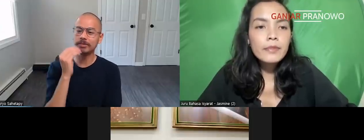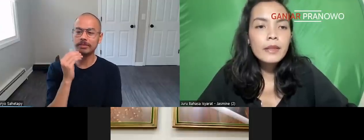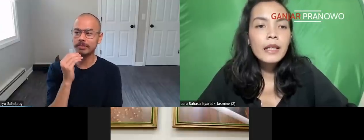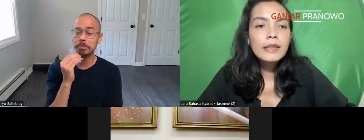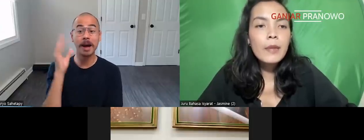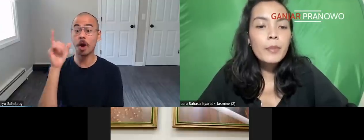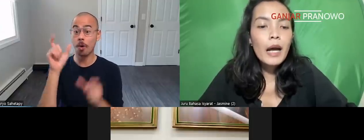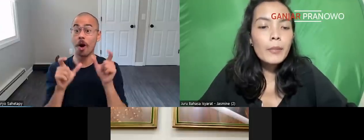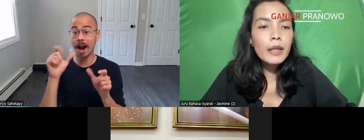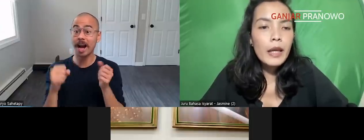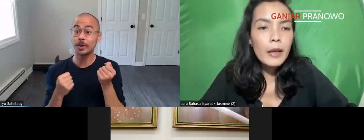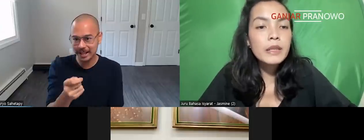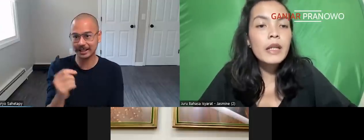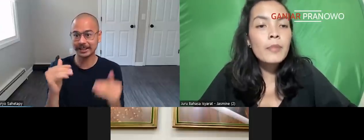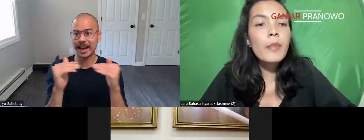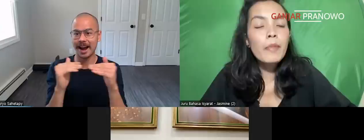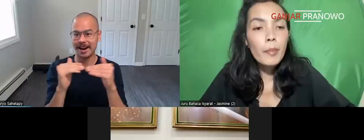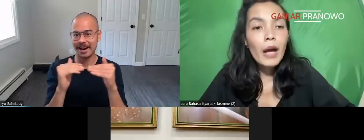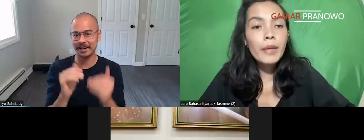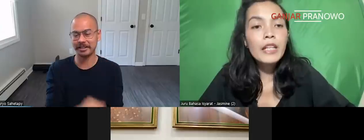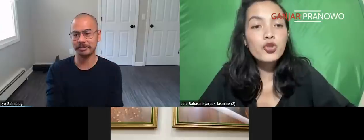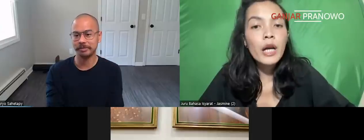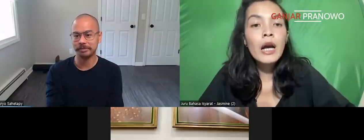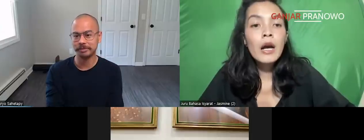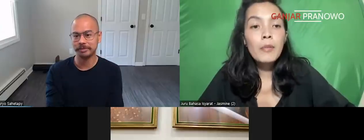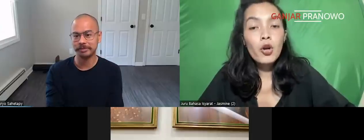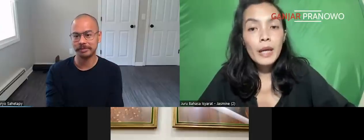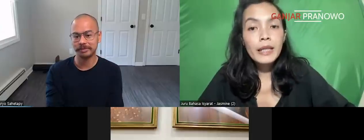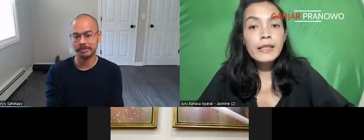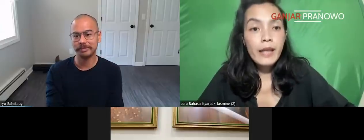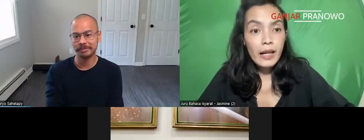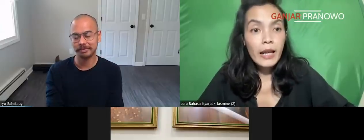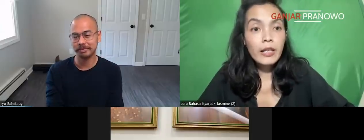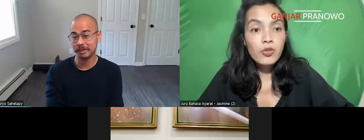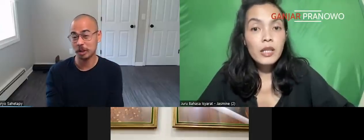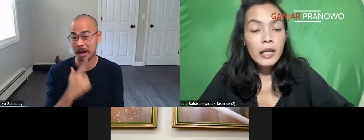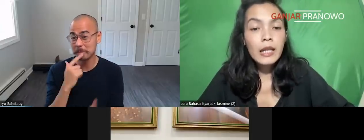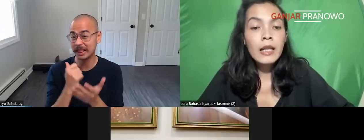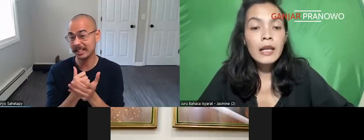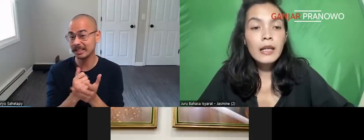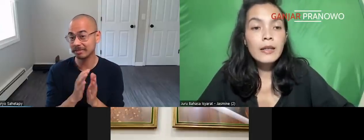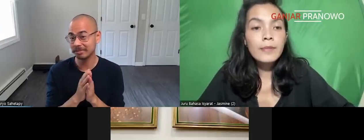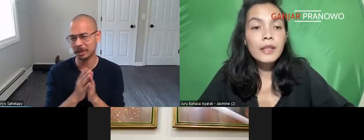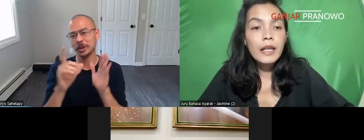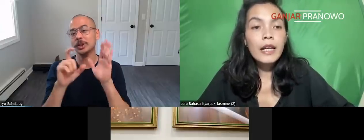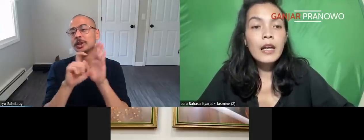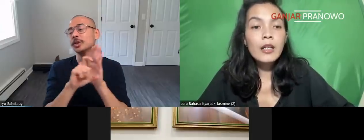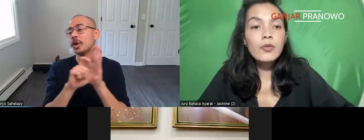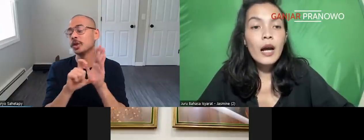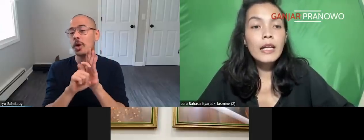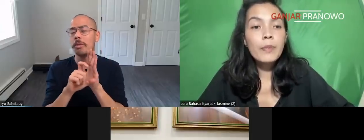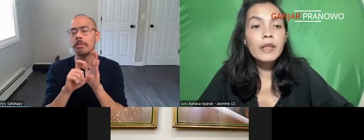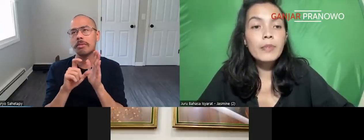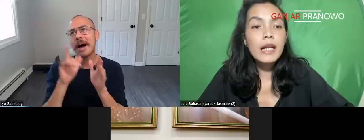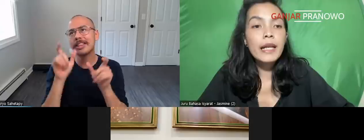sih sikap memahaminya sikap memahami dan juga menghormati kesetaraan itu sendiri karena